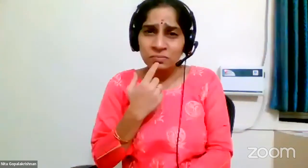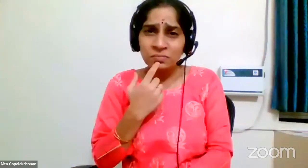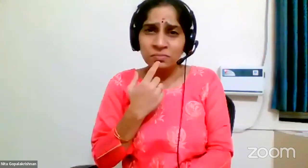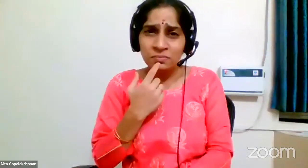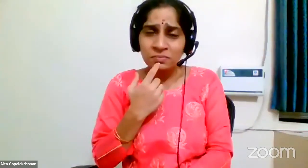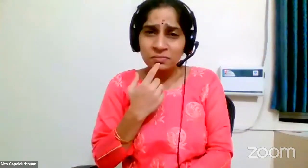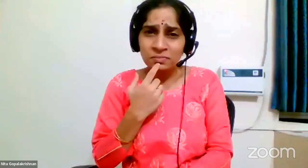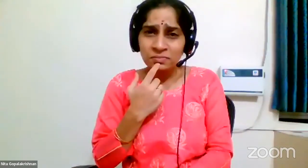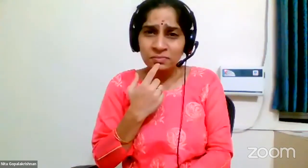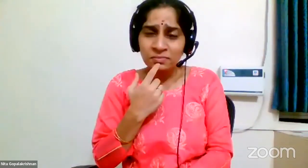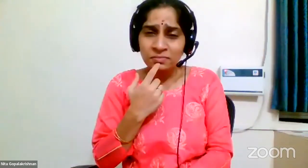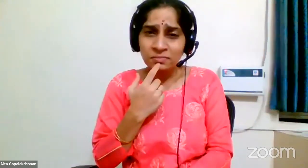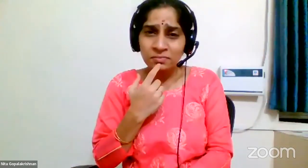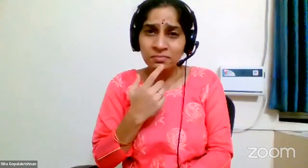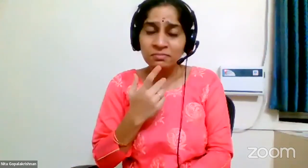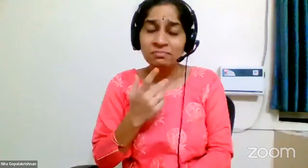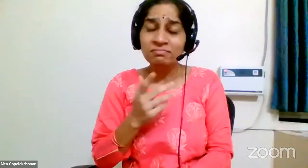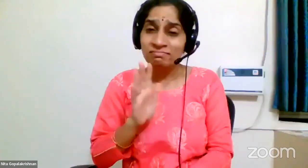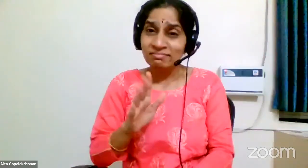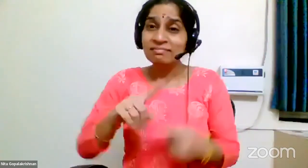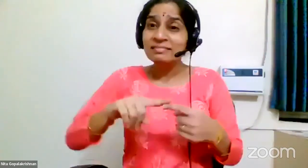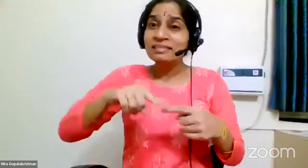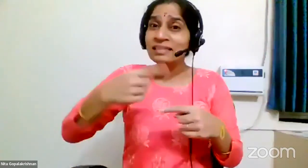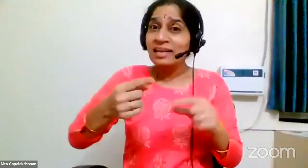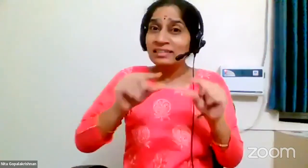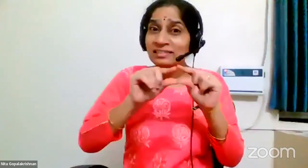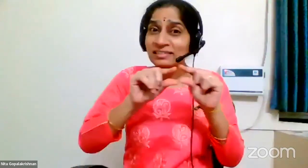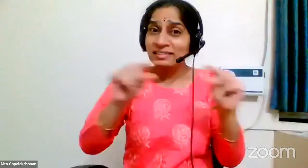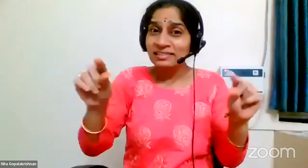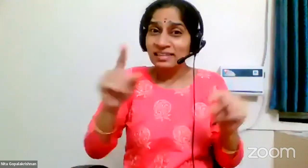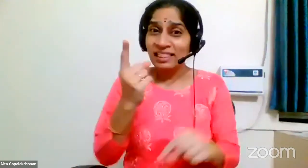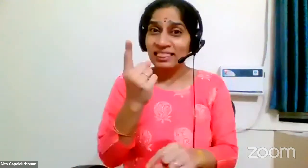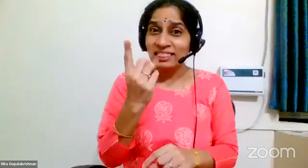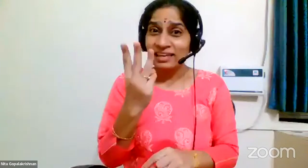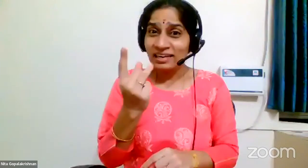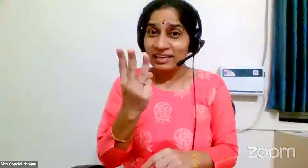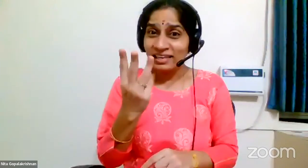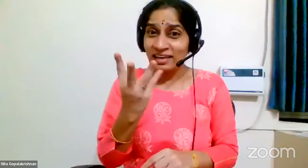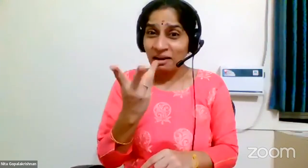तो भगवान आगे 13 श्लोक में बता रहे हैं कि